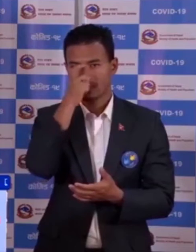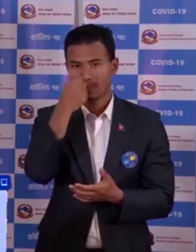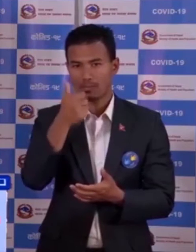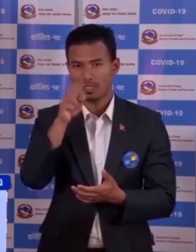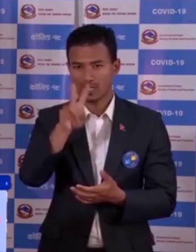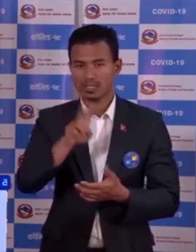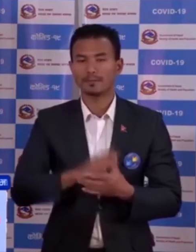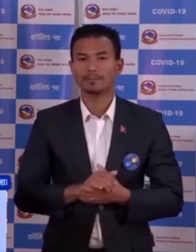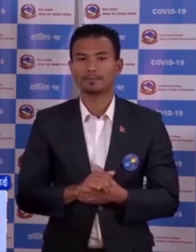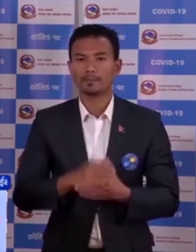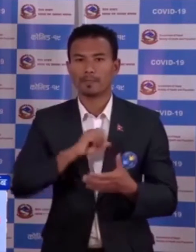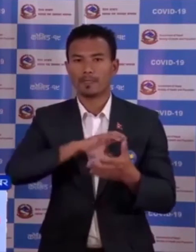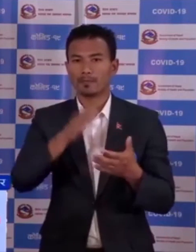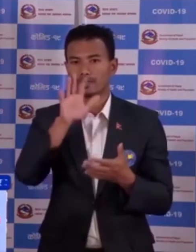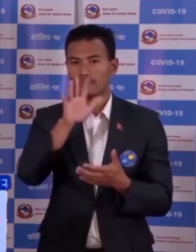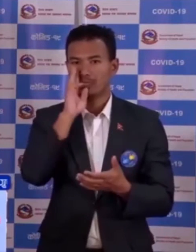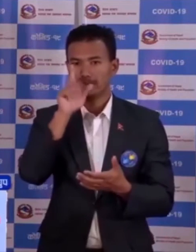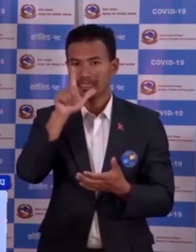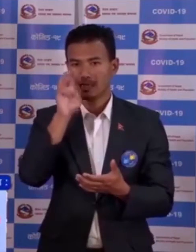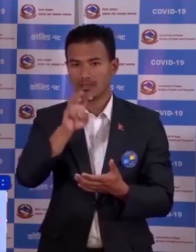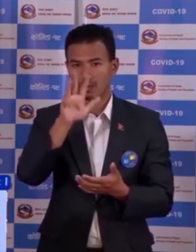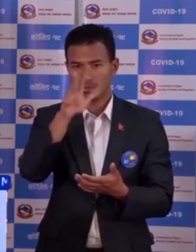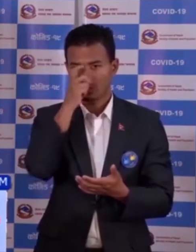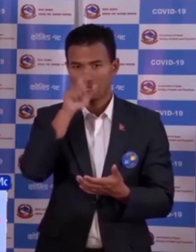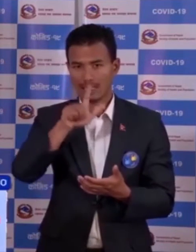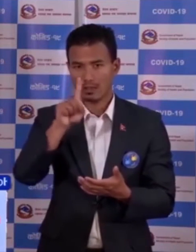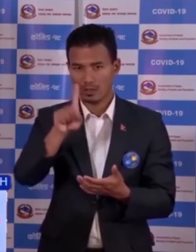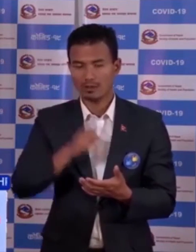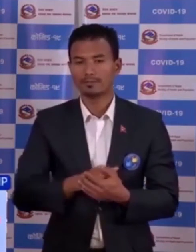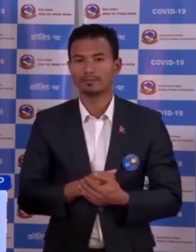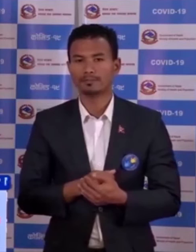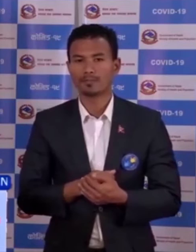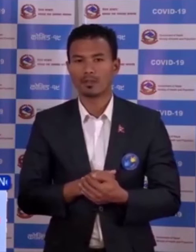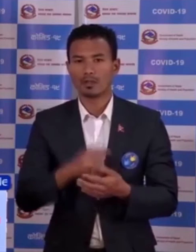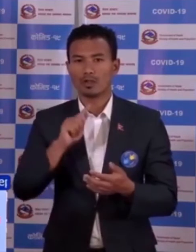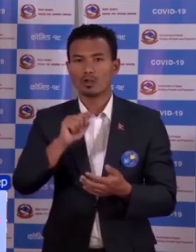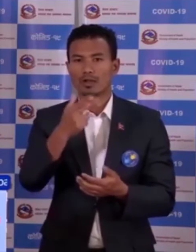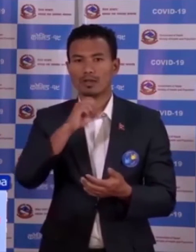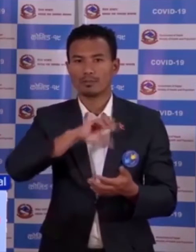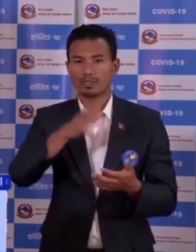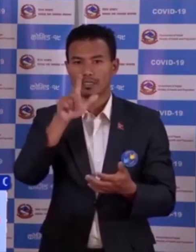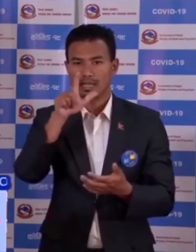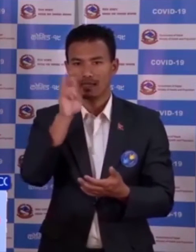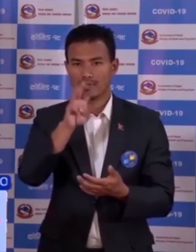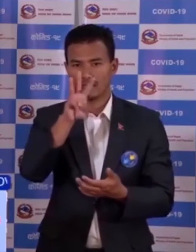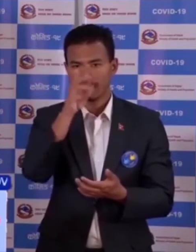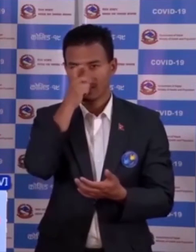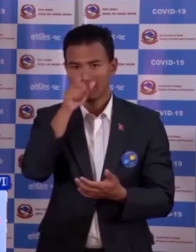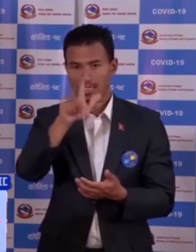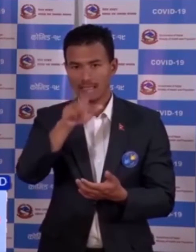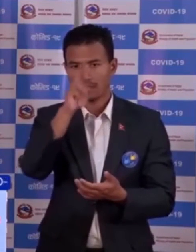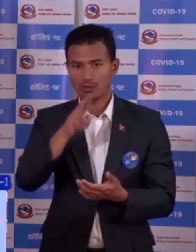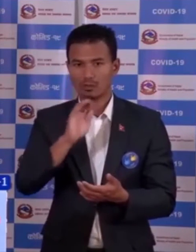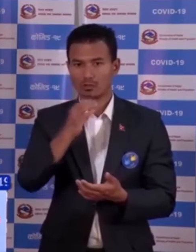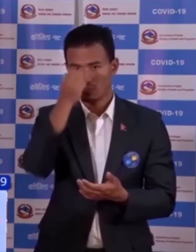6,862, प्रदेश नम्बर 5 मा 7,971, कर्णाली प्रदेश में 7,307